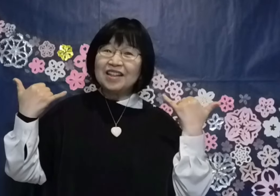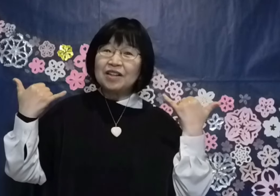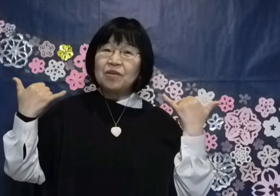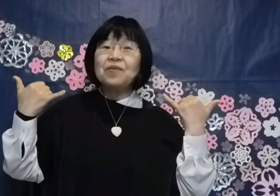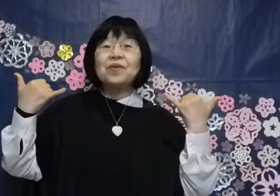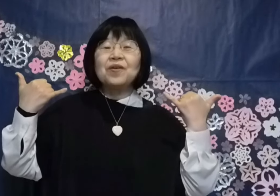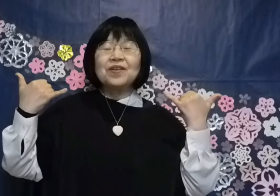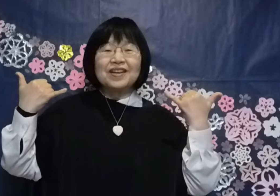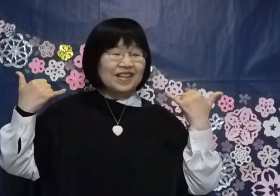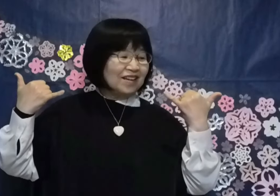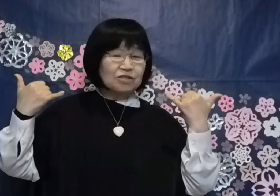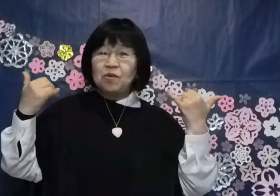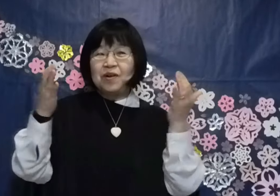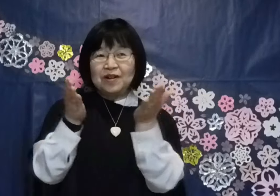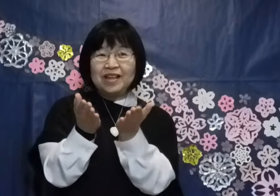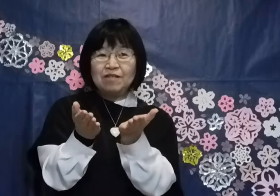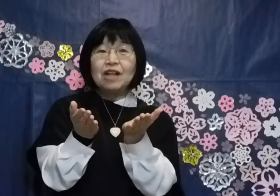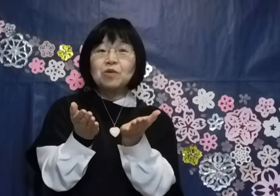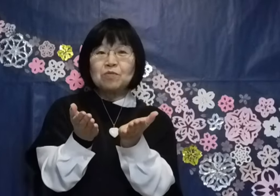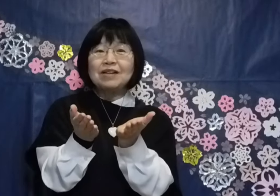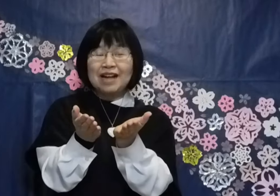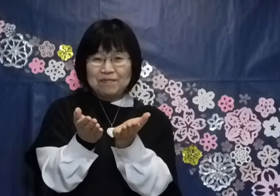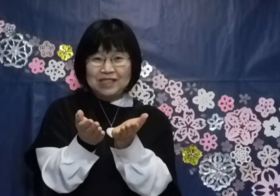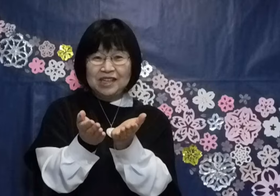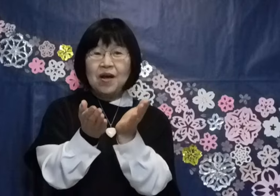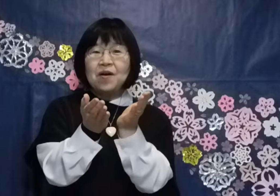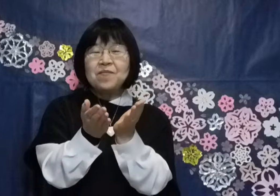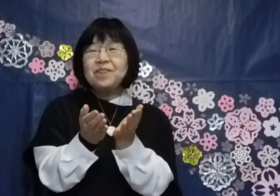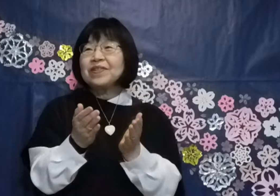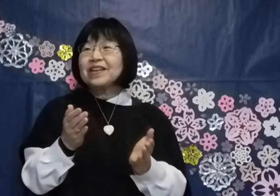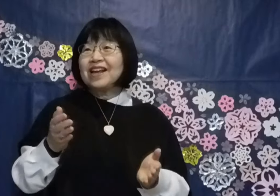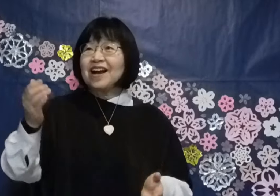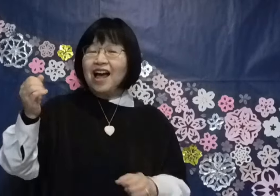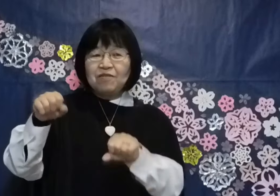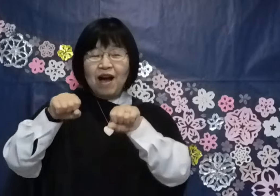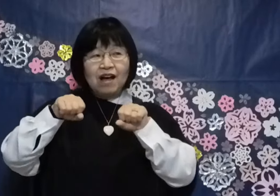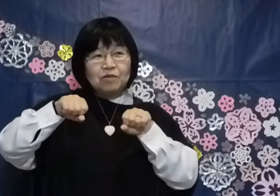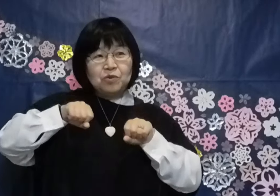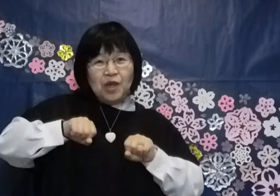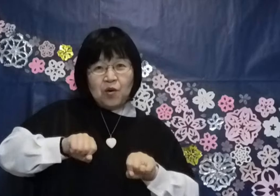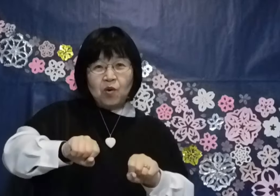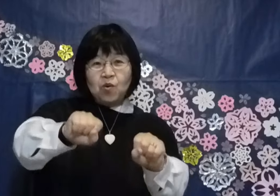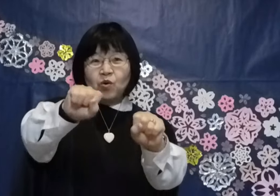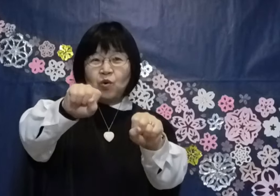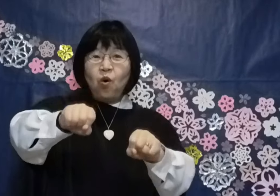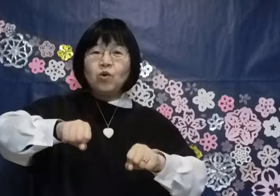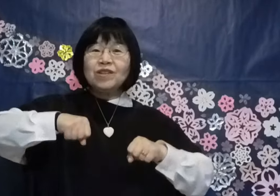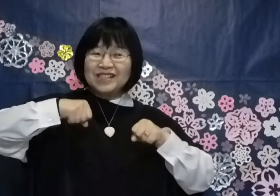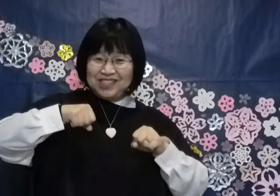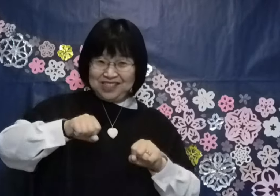ーとやると、歌とうまく合います。で、貝は船を漕ぐオールです。